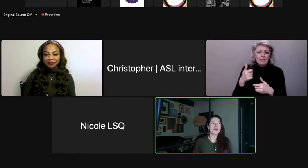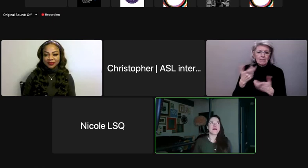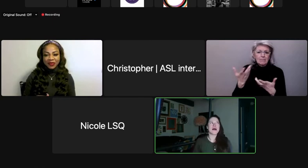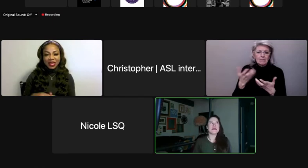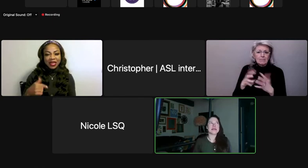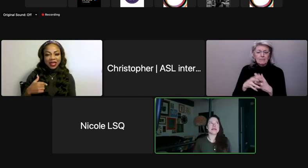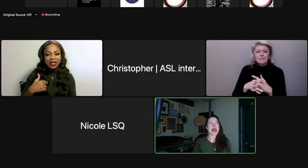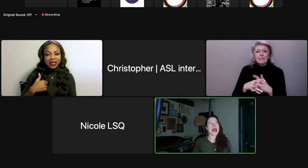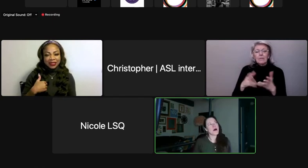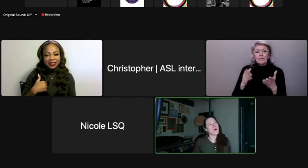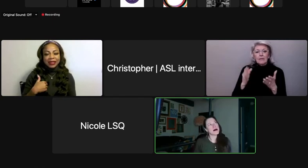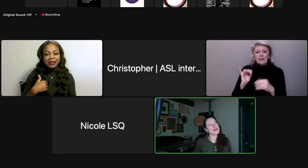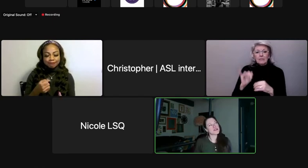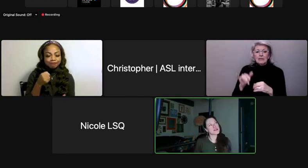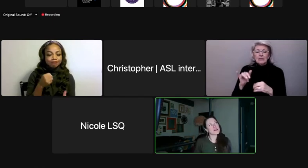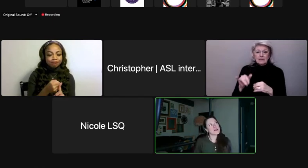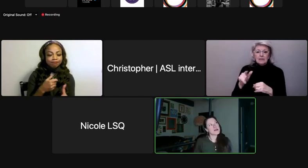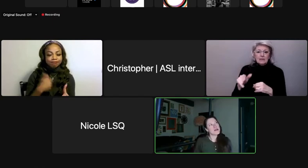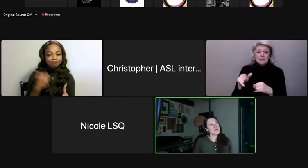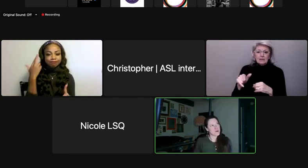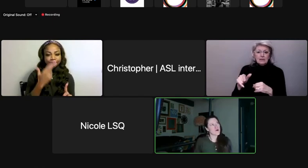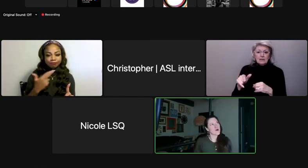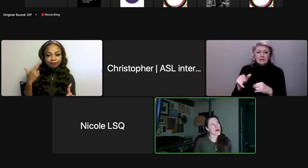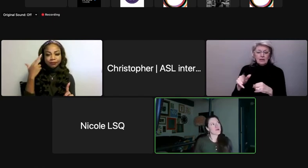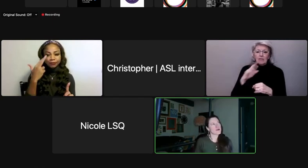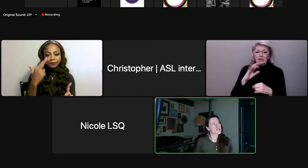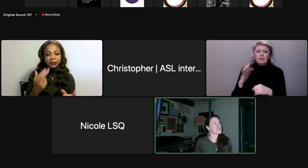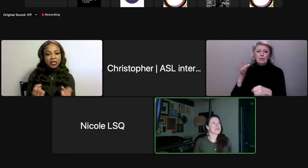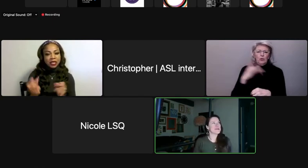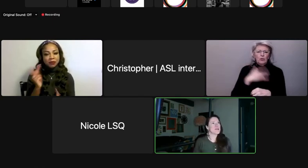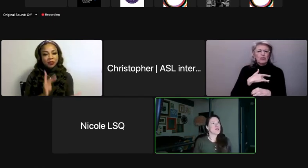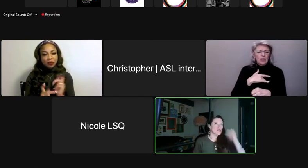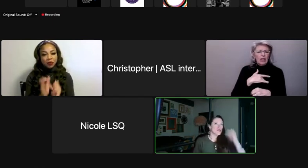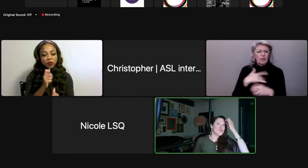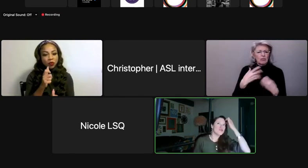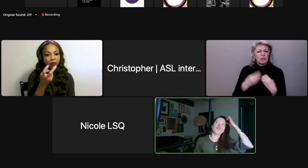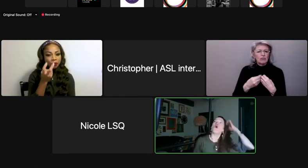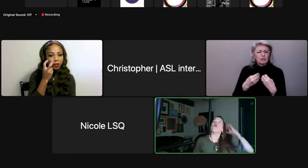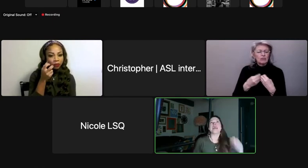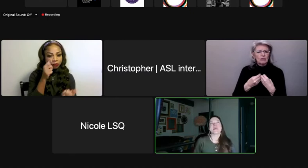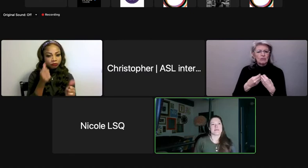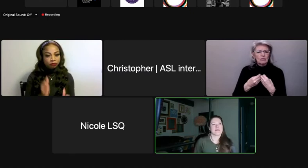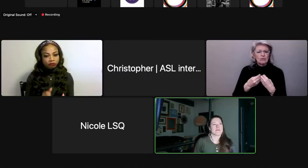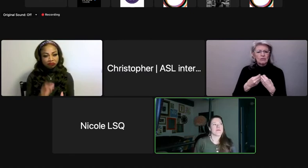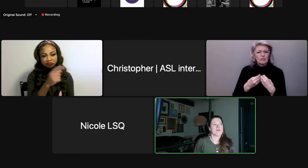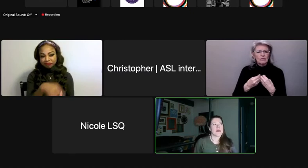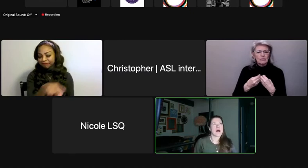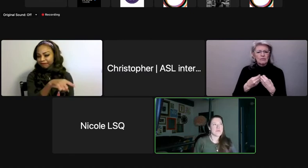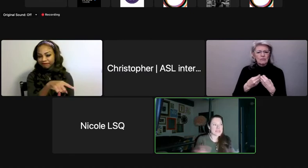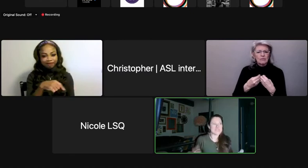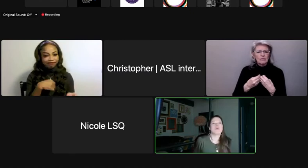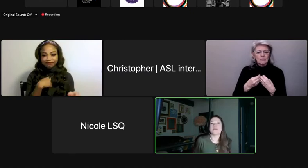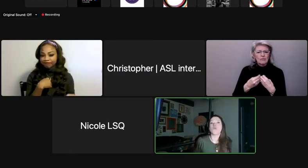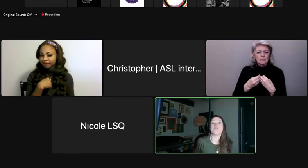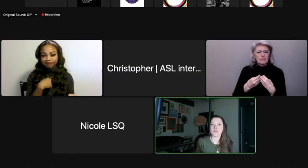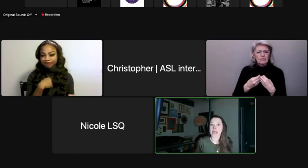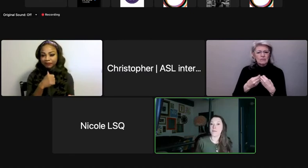ça ça m'était allé droit au coeur quand j'ai été